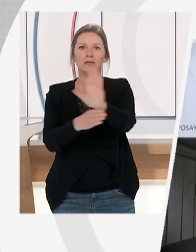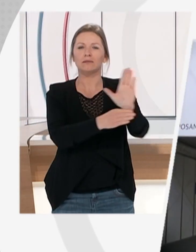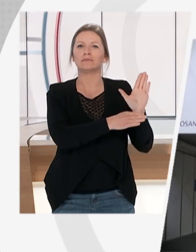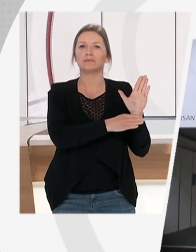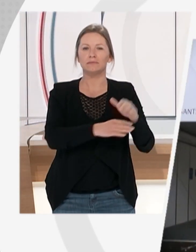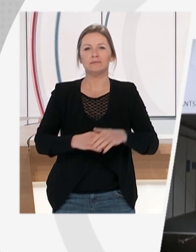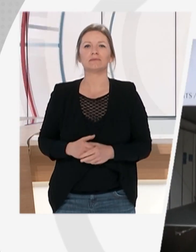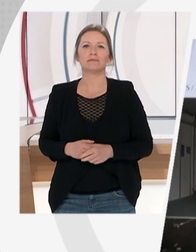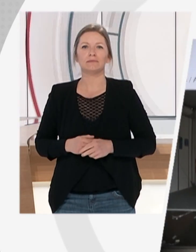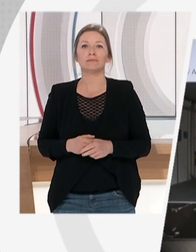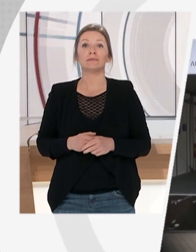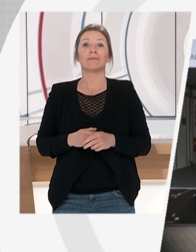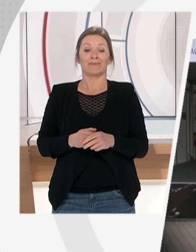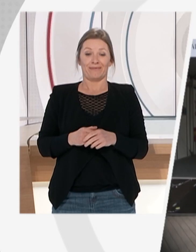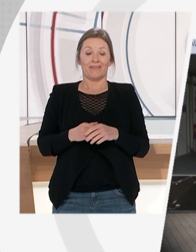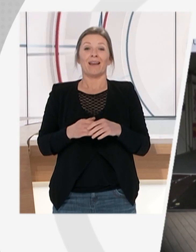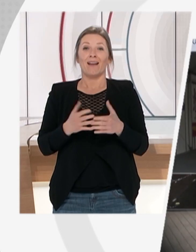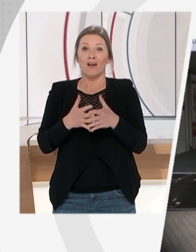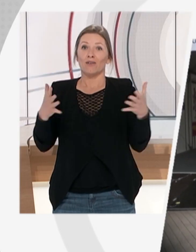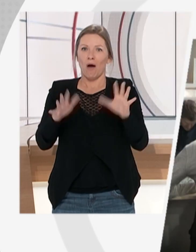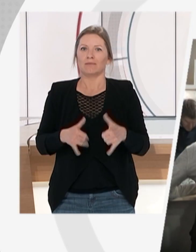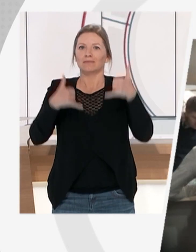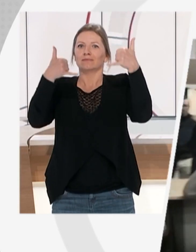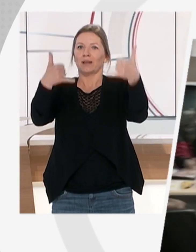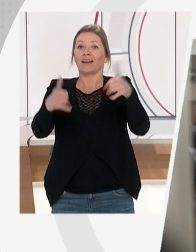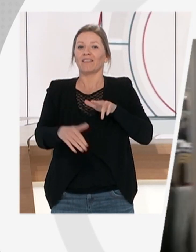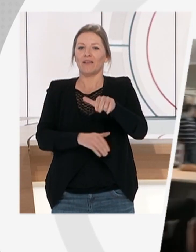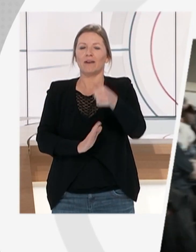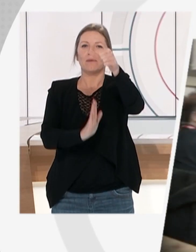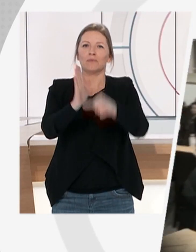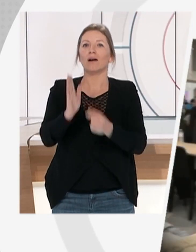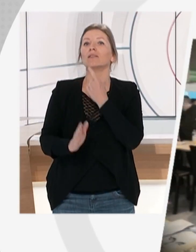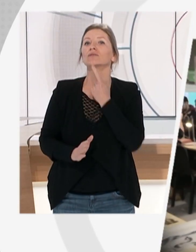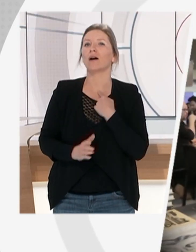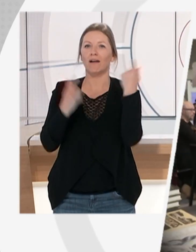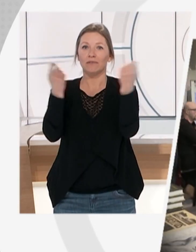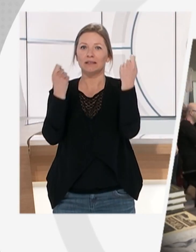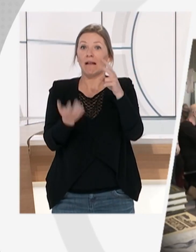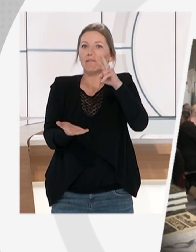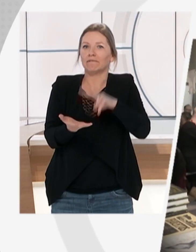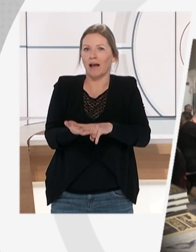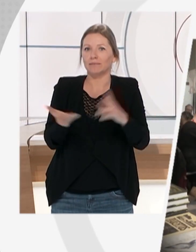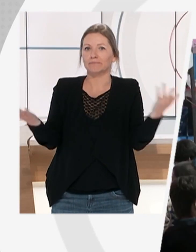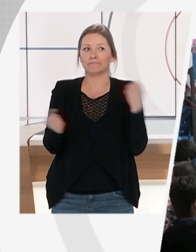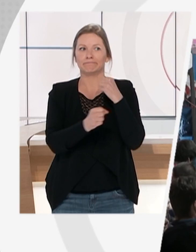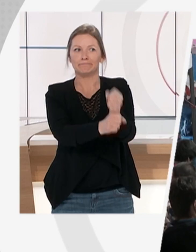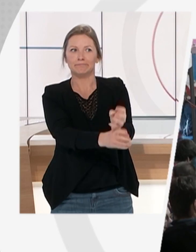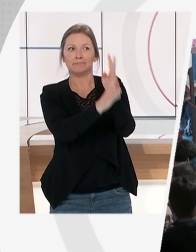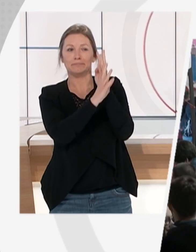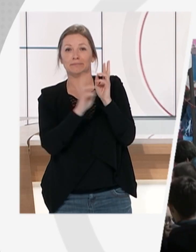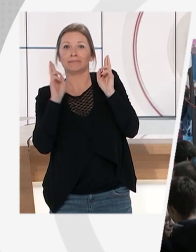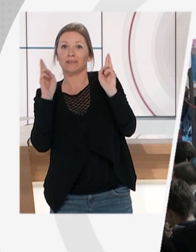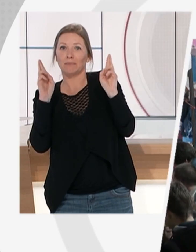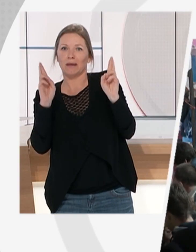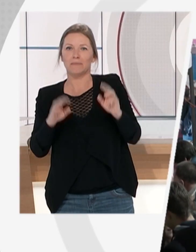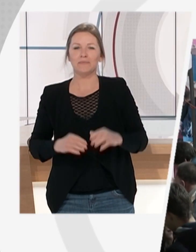ouvrages. Le Grand Prix de la BD d'Angoulême sera remis en juin lors du vrai festival avec du public, si tout va